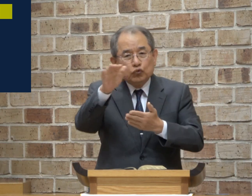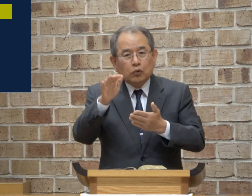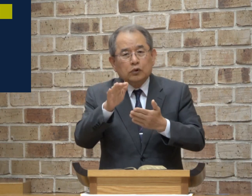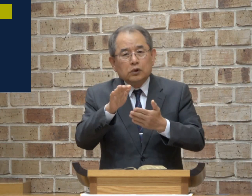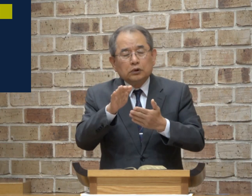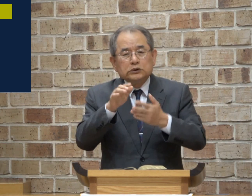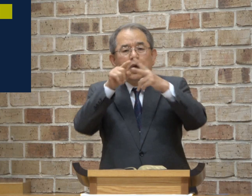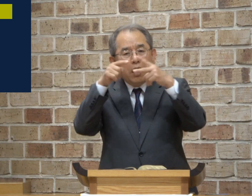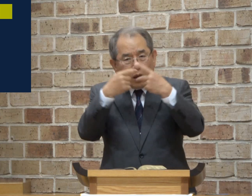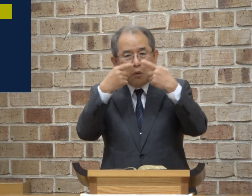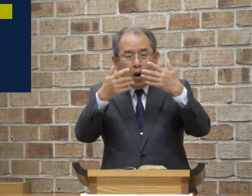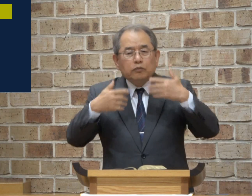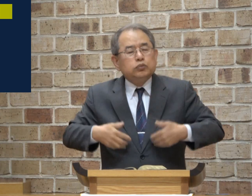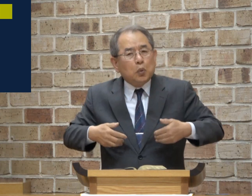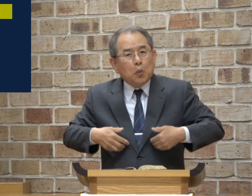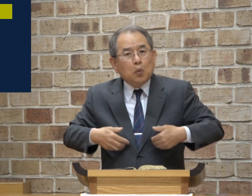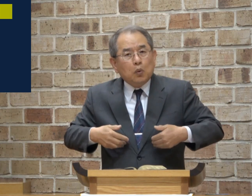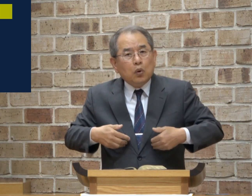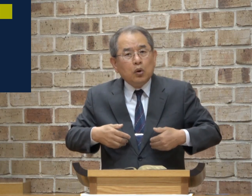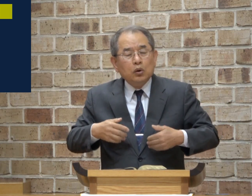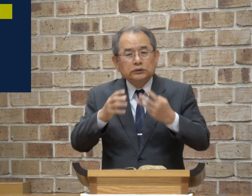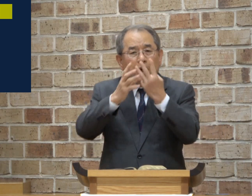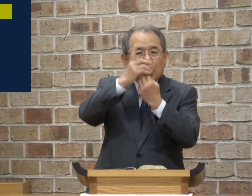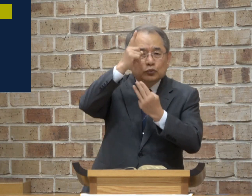하나님에 대한 확실한 이해가 필요합니다.